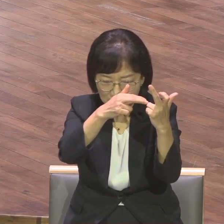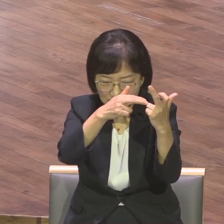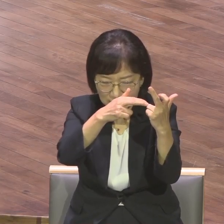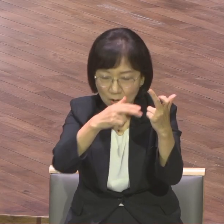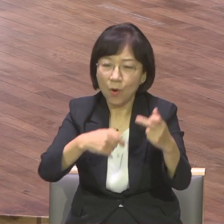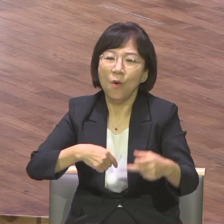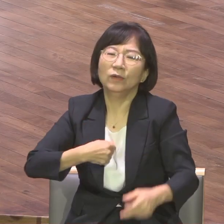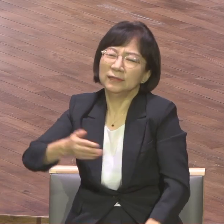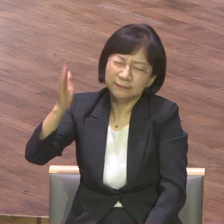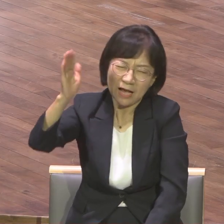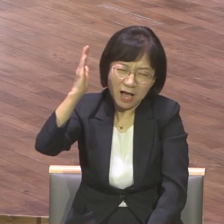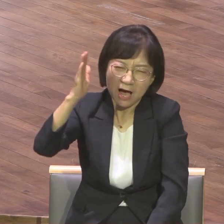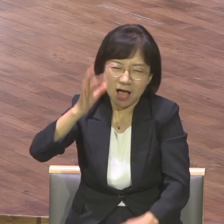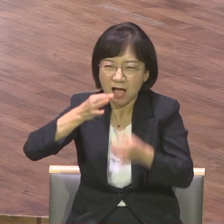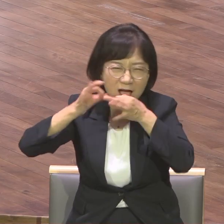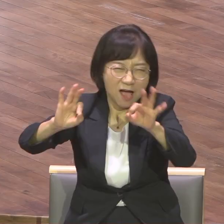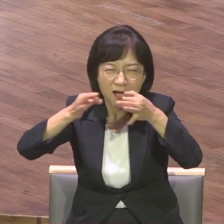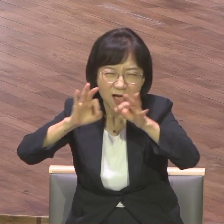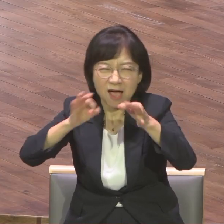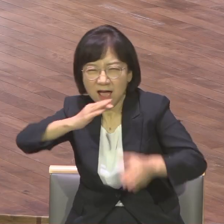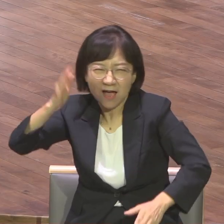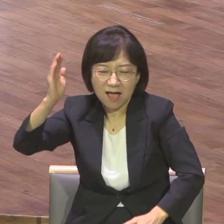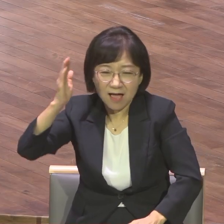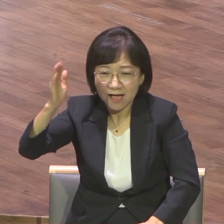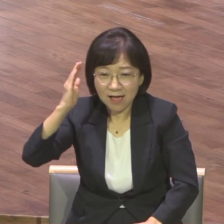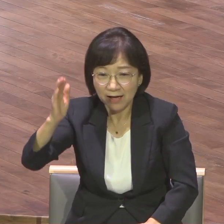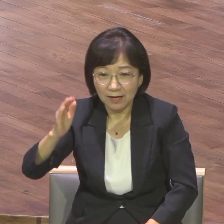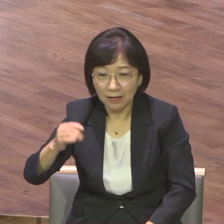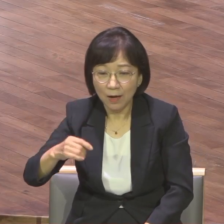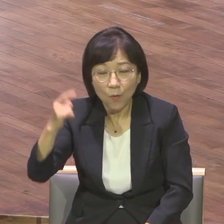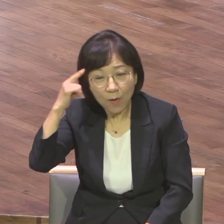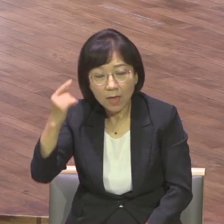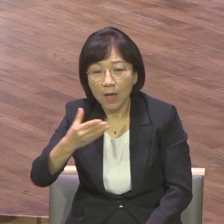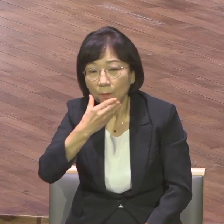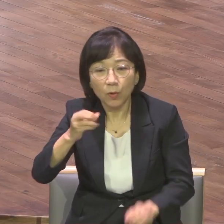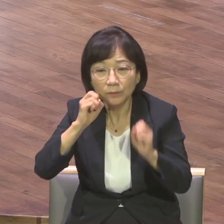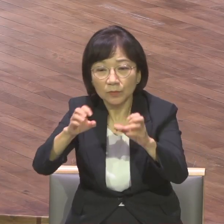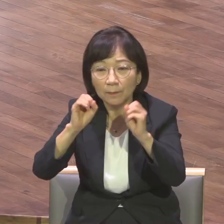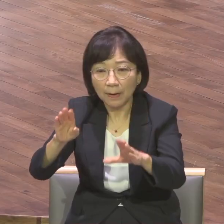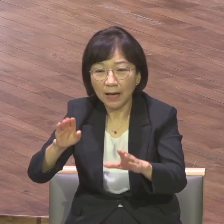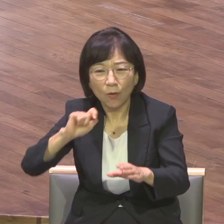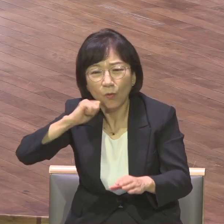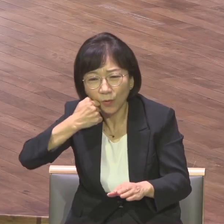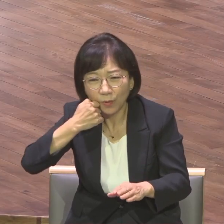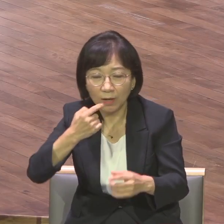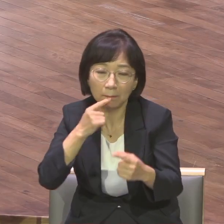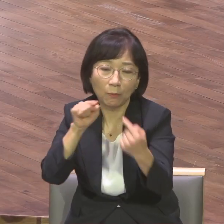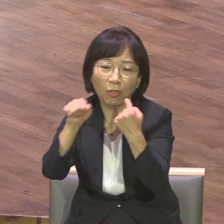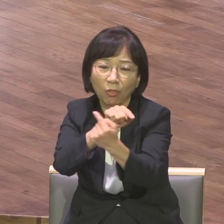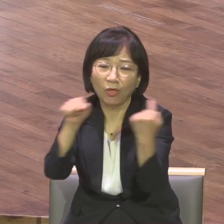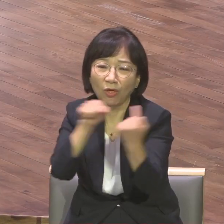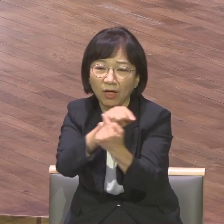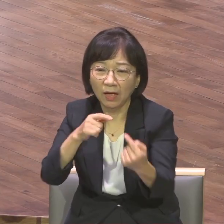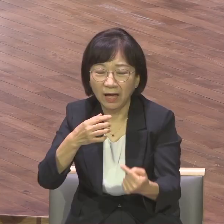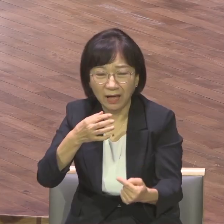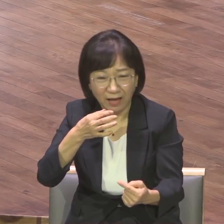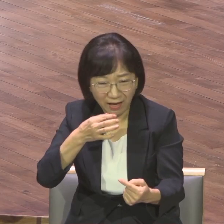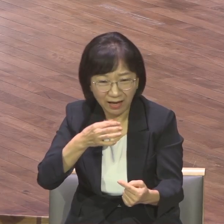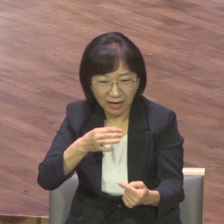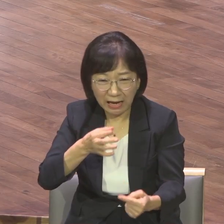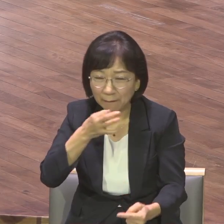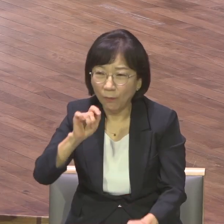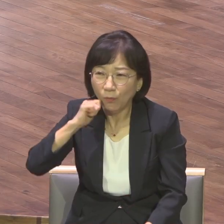혼자 설교하고 혼자 감 지르고 막 그랬대. 복음을 증거하지 못하니까 뭐라고 표현했나니까 여자가 아이를 낳았는데